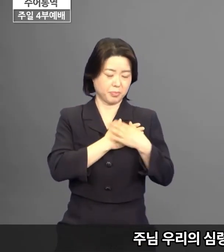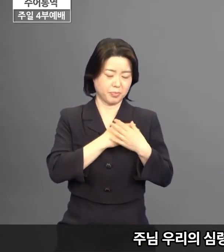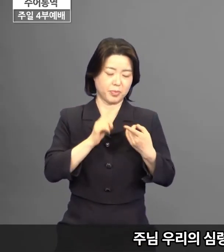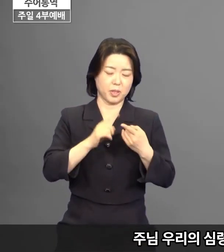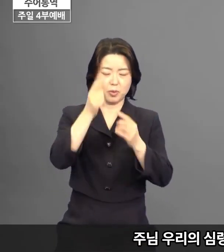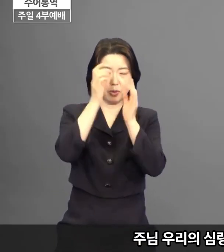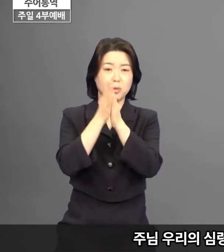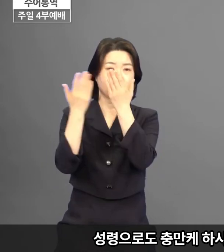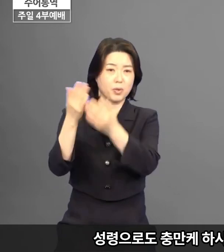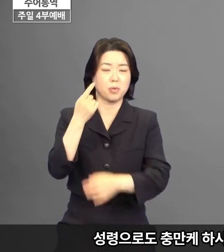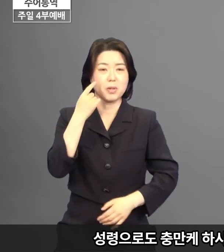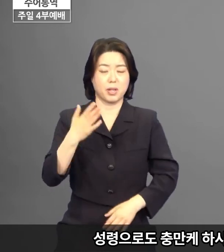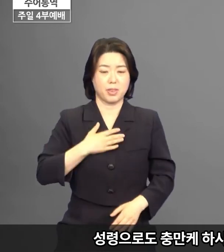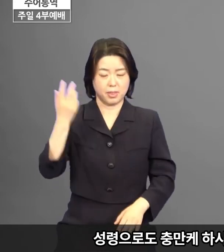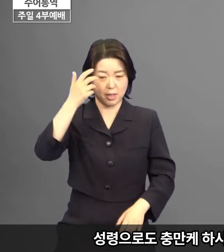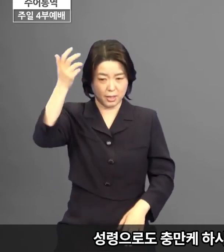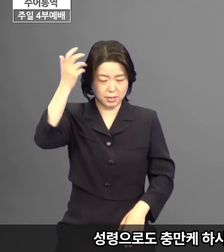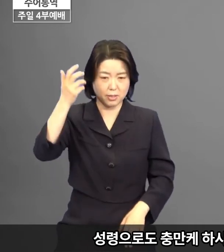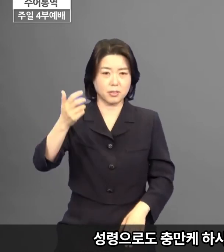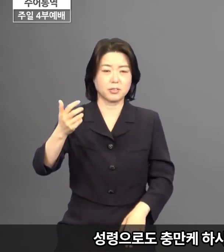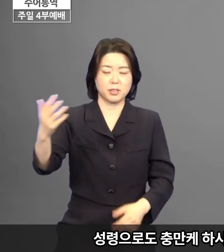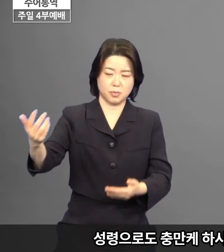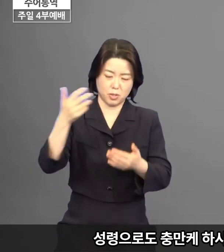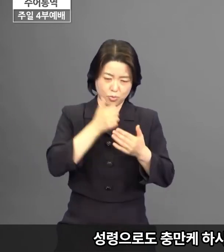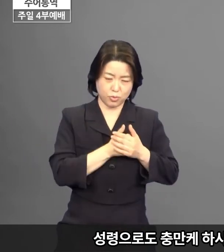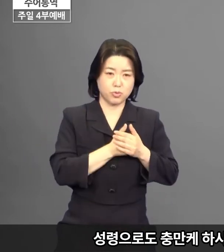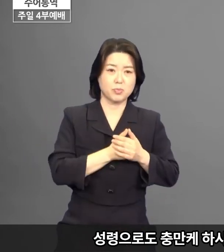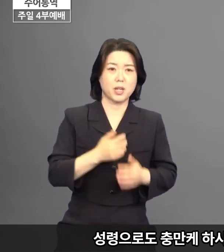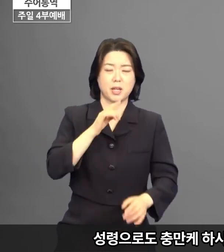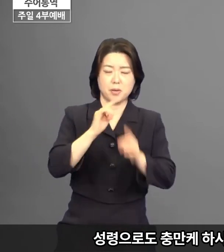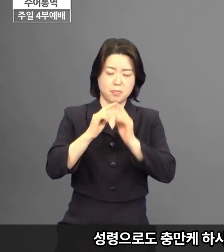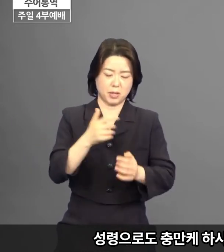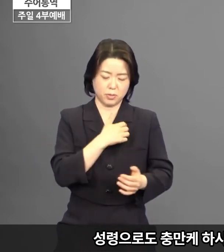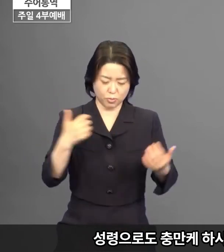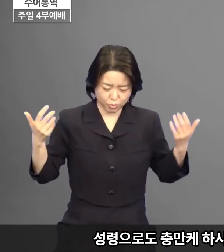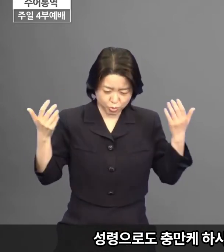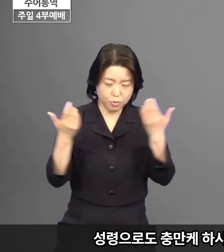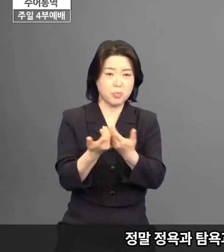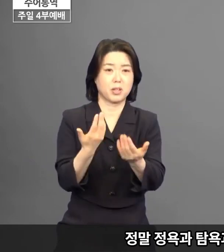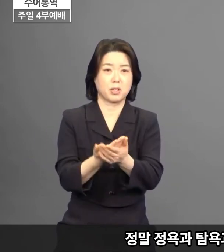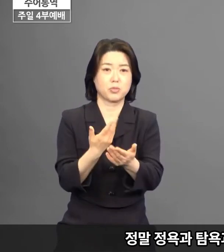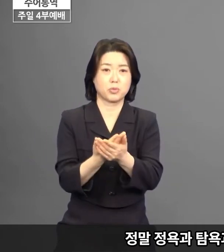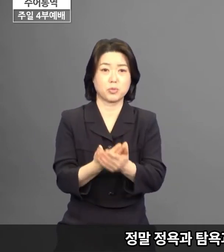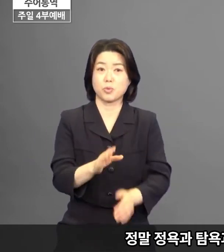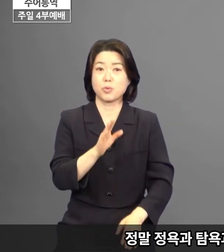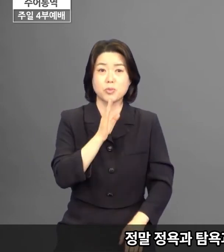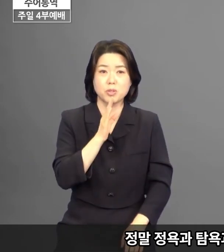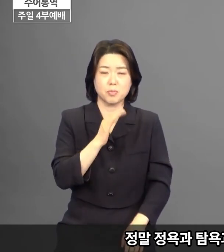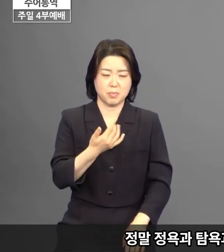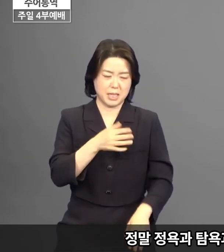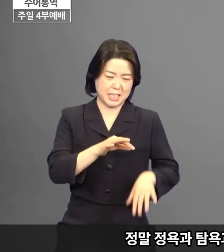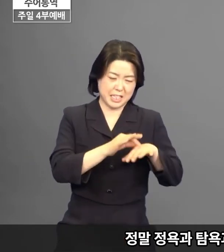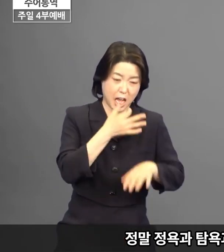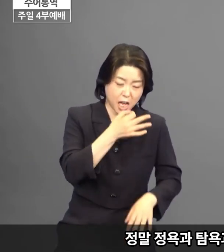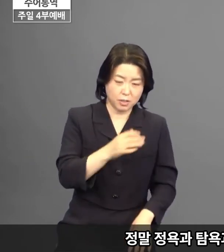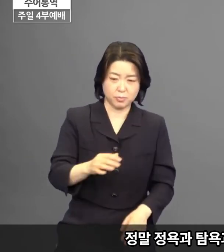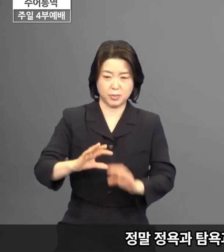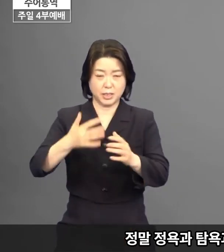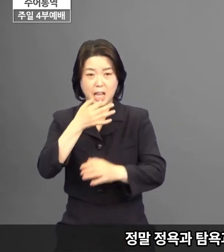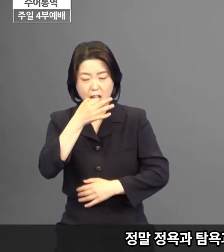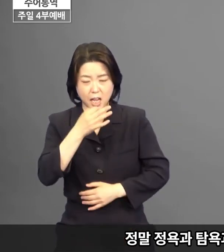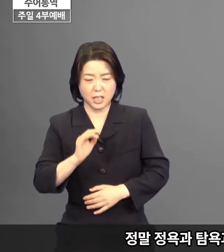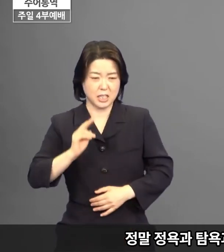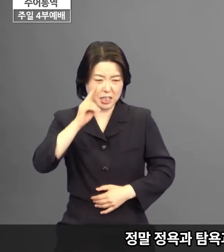심령에 주님이 계십니다. 성령으로도 충만케 하시고 말씀으로 충만케 하시고 정말 정욕과 탐욕과